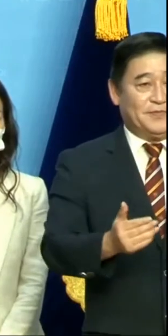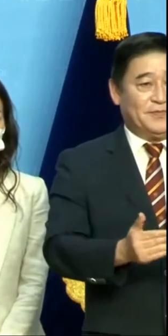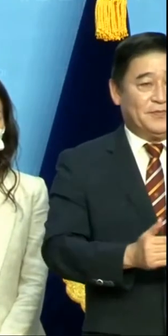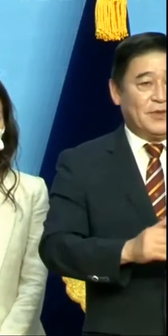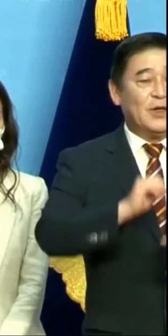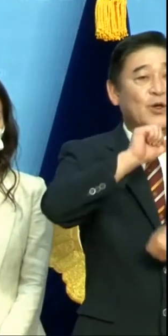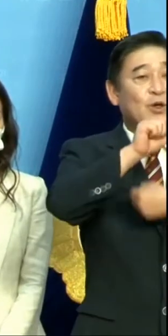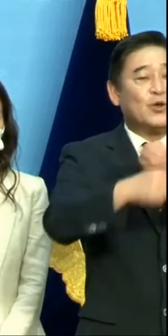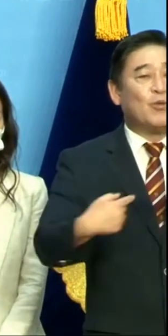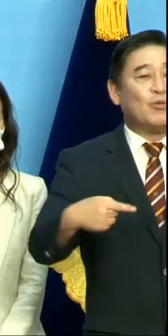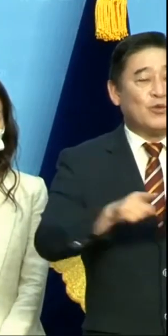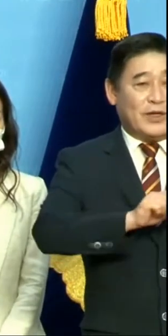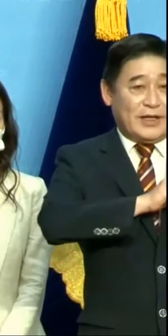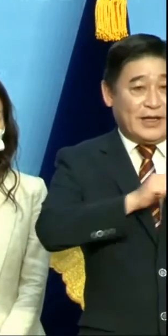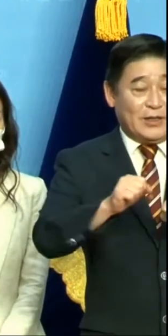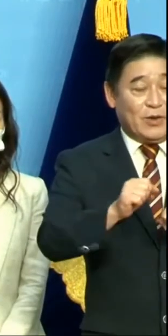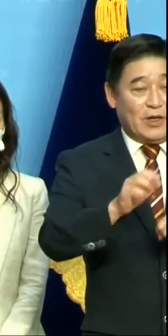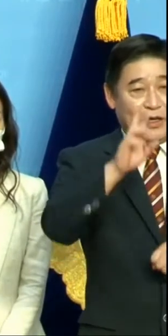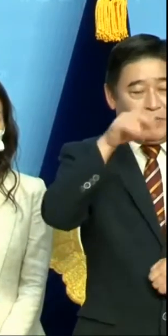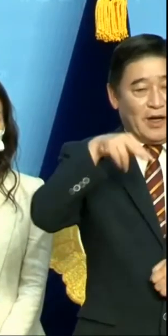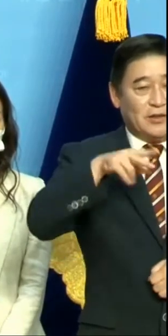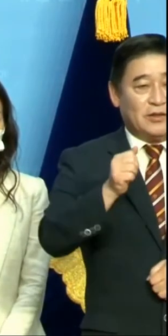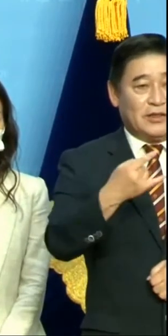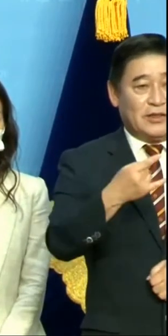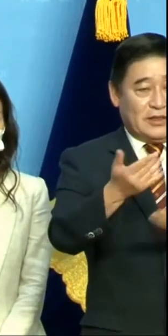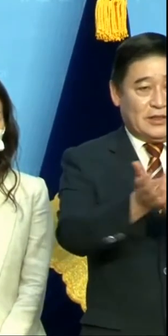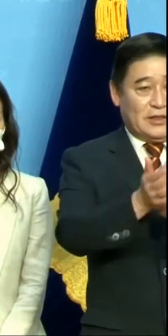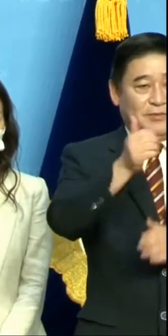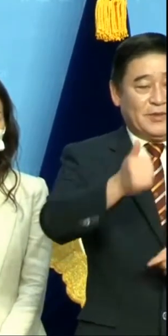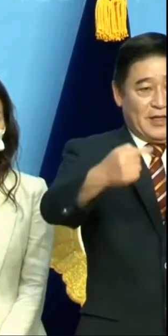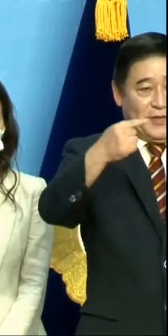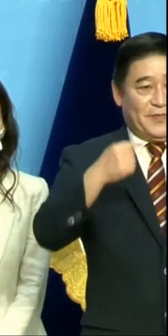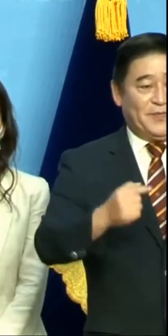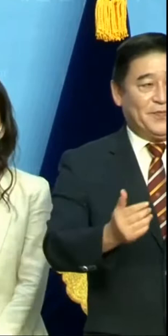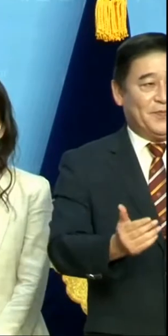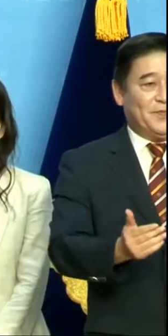동물을 위한 행동 박성 이 팀장님 참석하였습니다